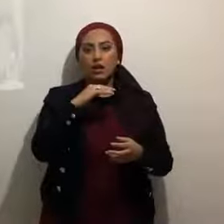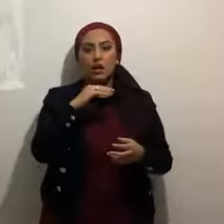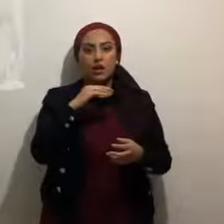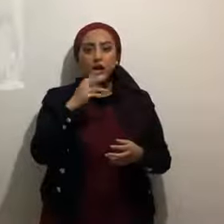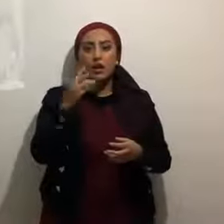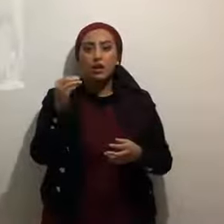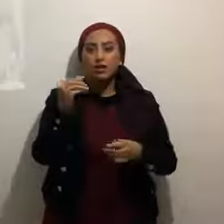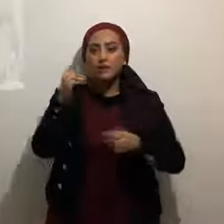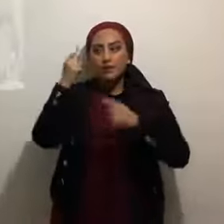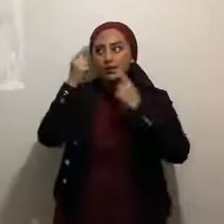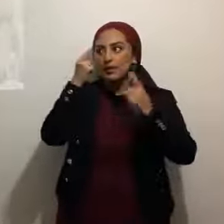a la gente por todos lados.